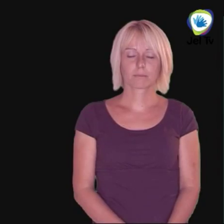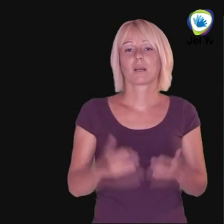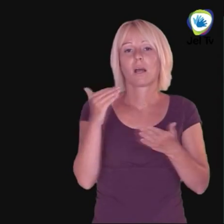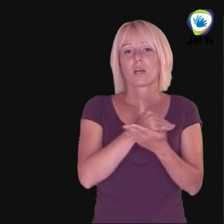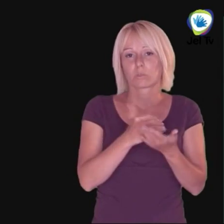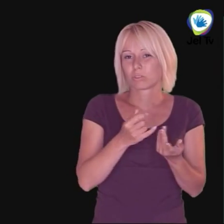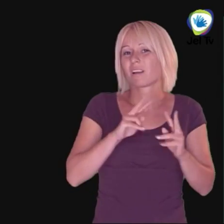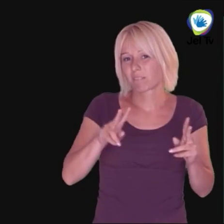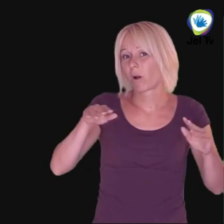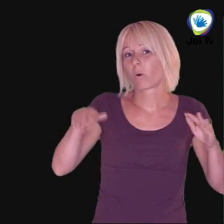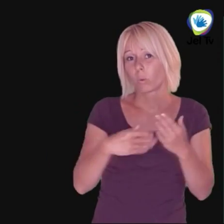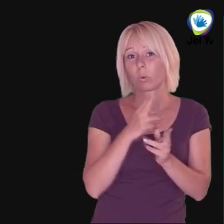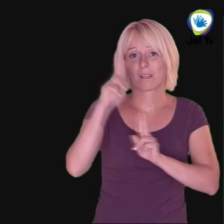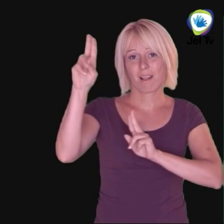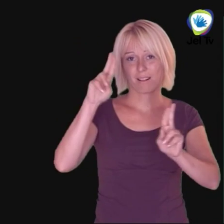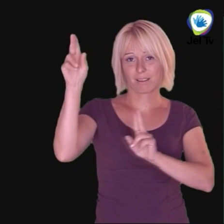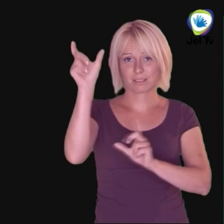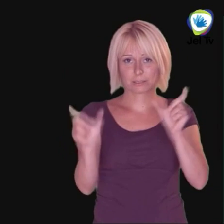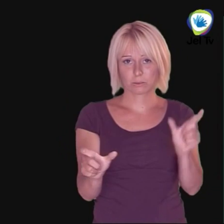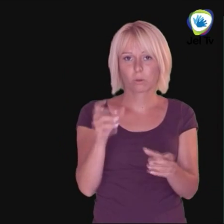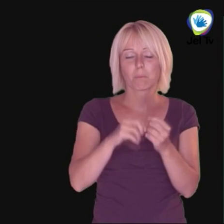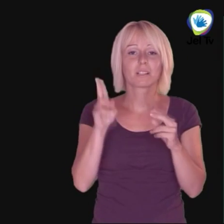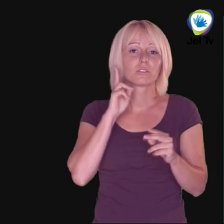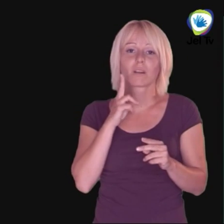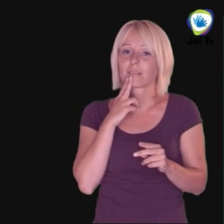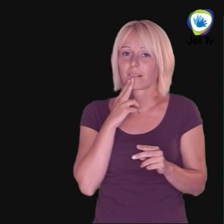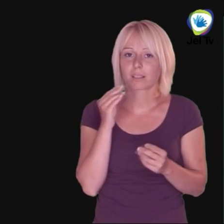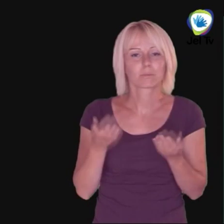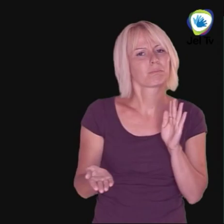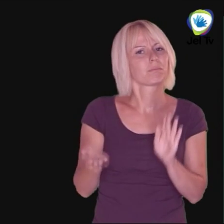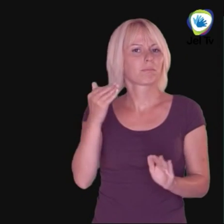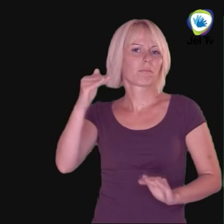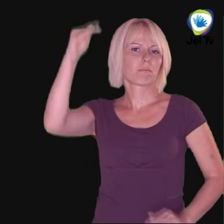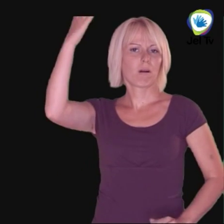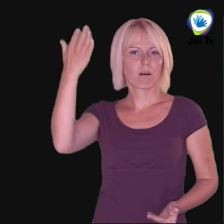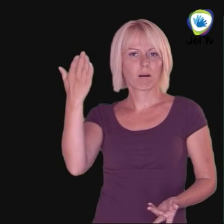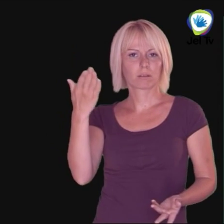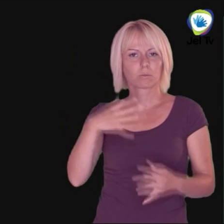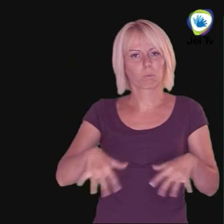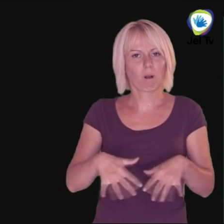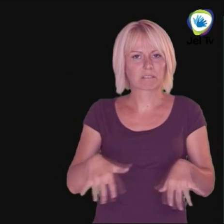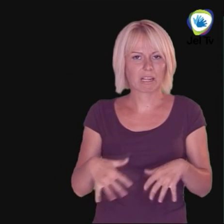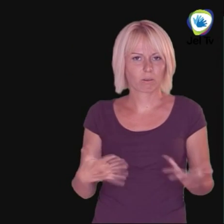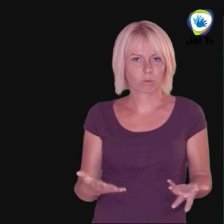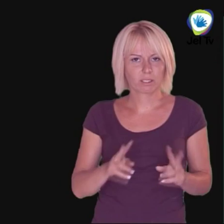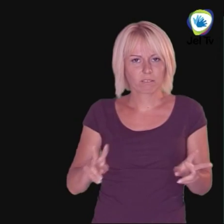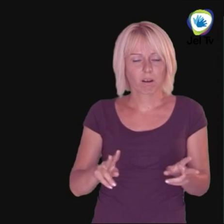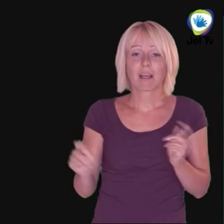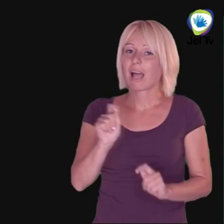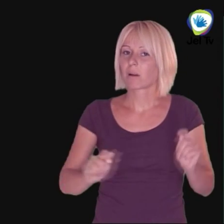Szükség is van újabb jelentkezőkre, hisz a siketek között is magas a munkanélküliek aránya, valamint az áruháznak